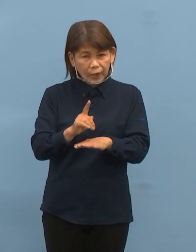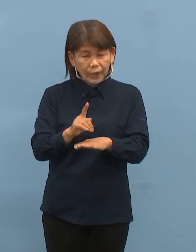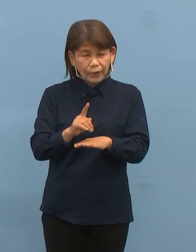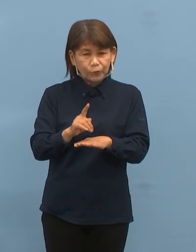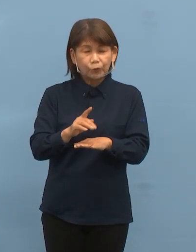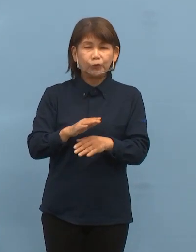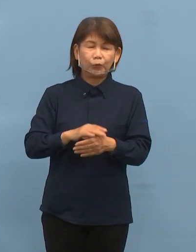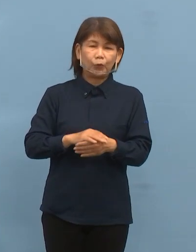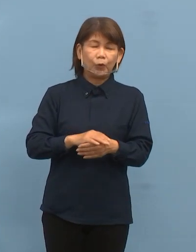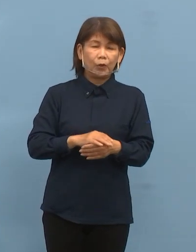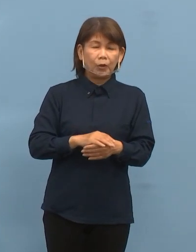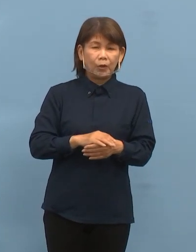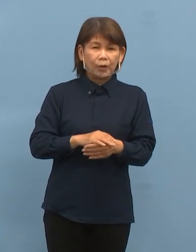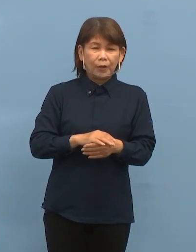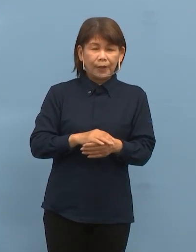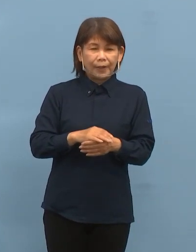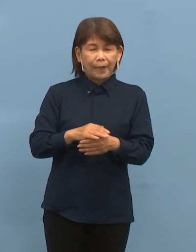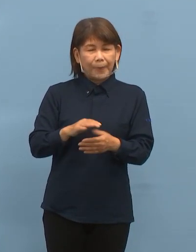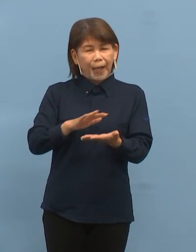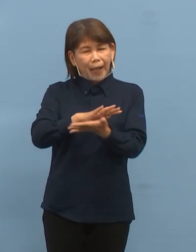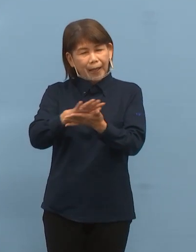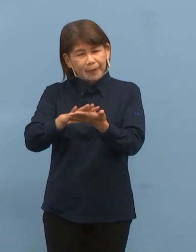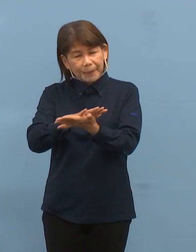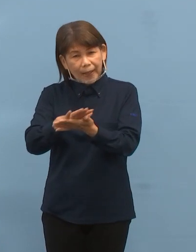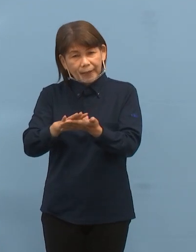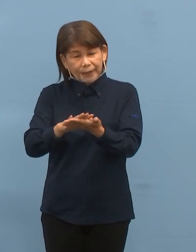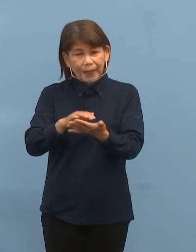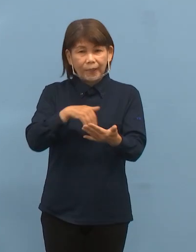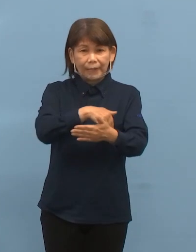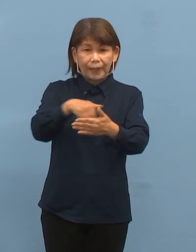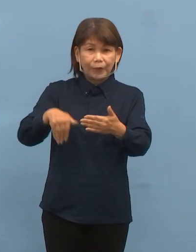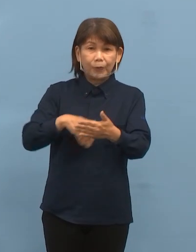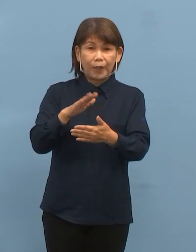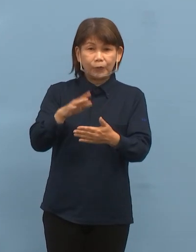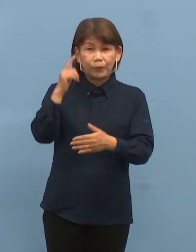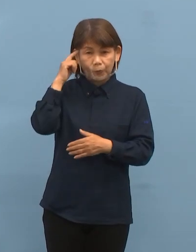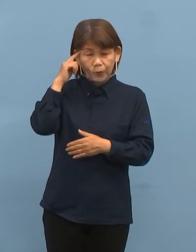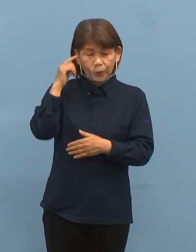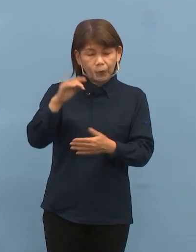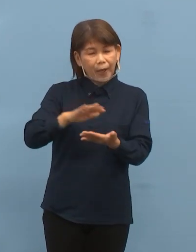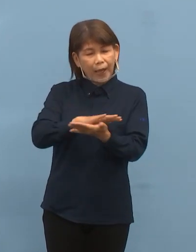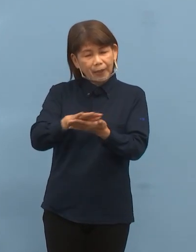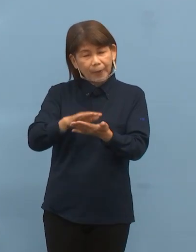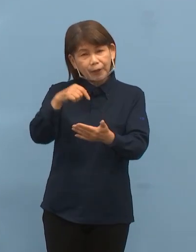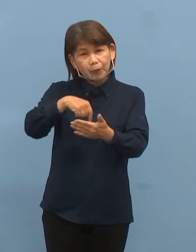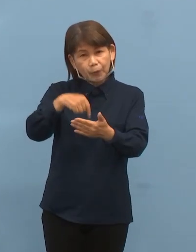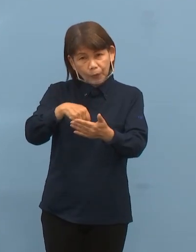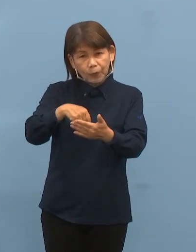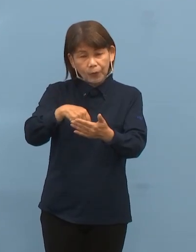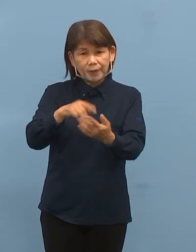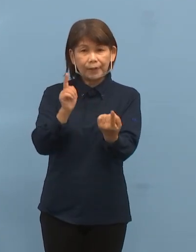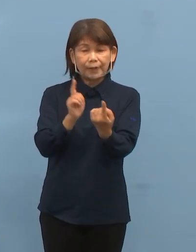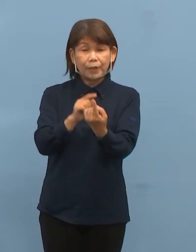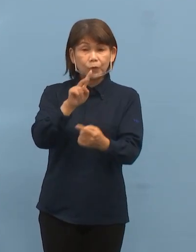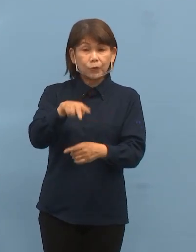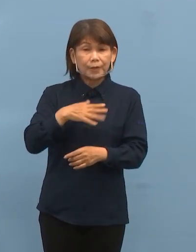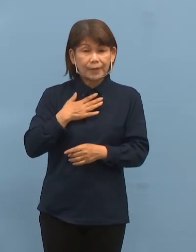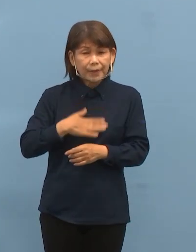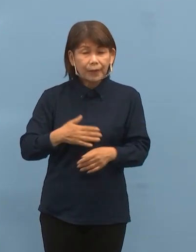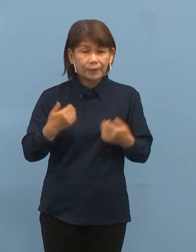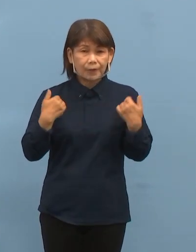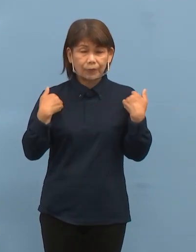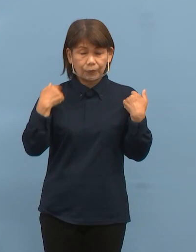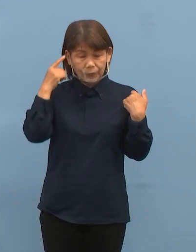ところがあると思いますけれども、そのグレーなところへのその理解というところはやはり必要であろうというふうに思いますので、